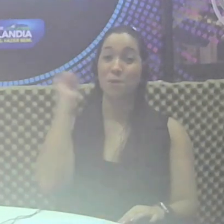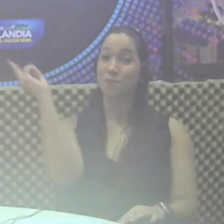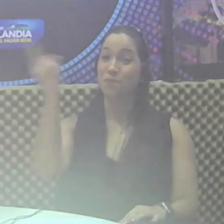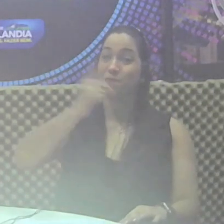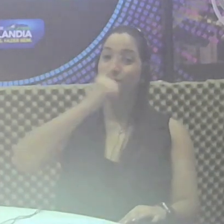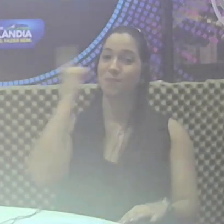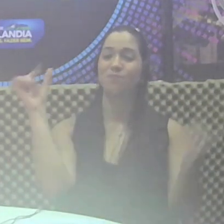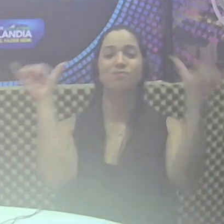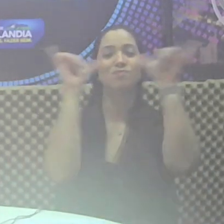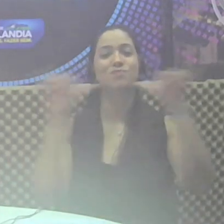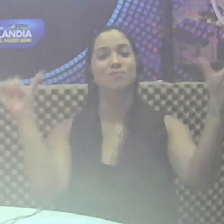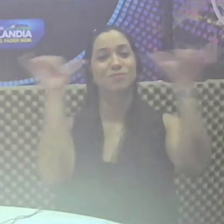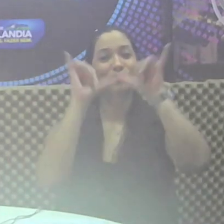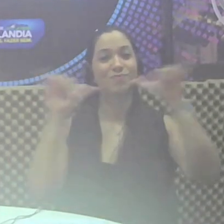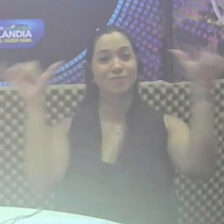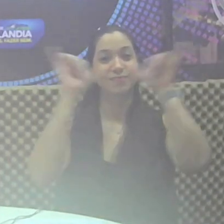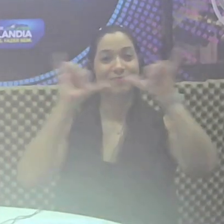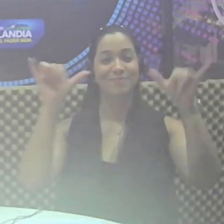Giro de